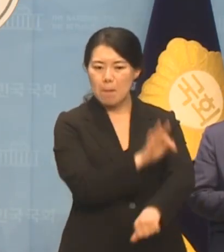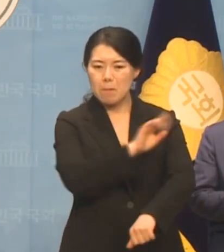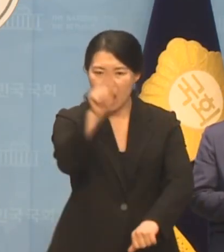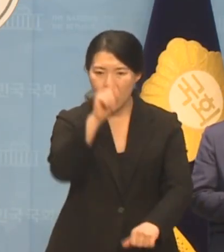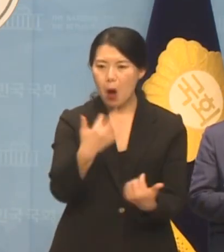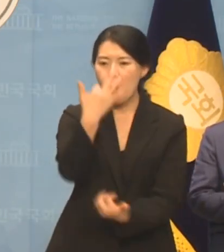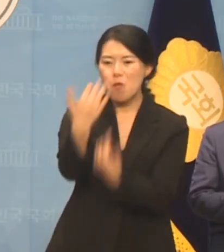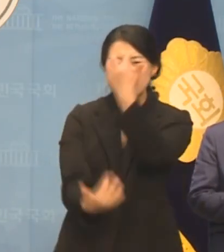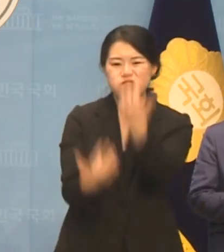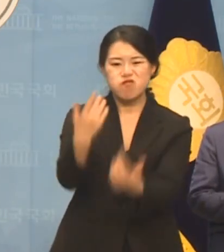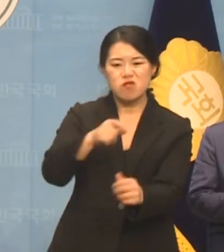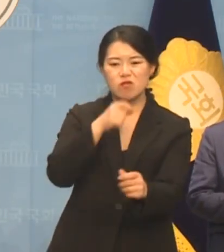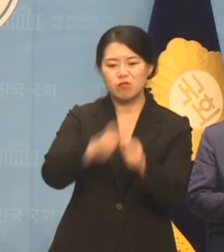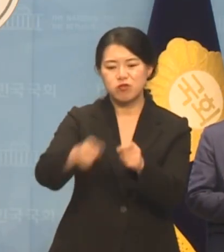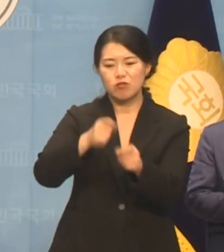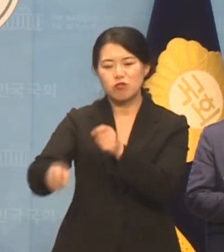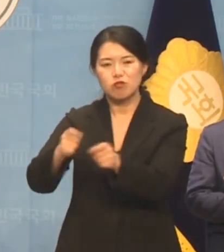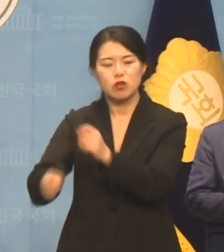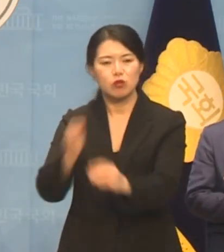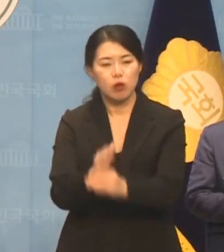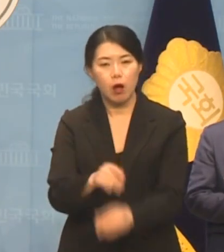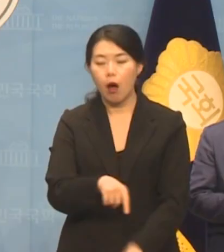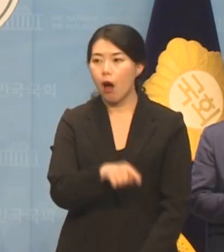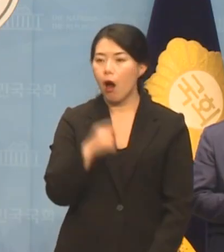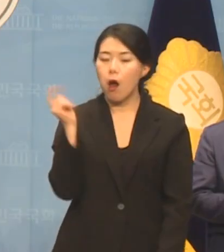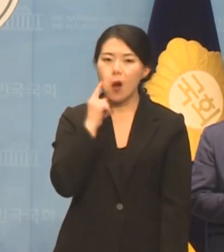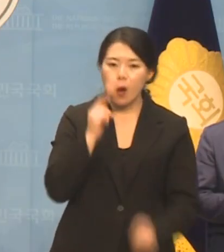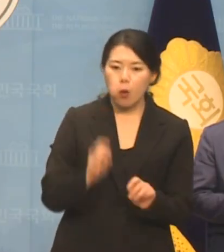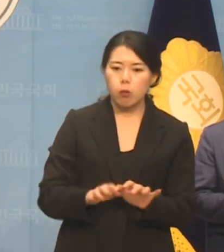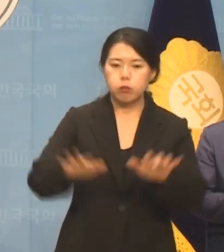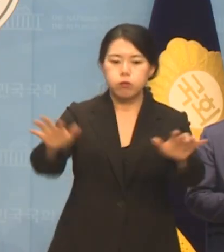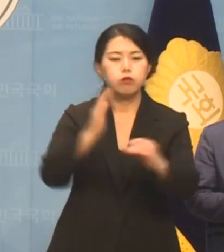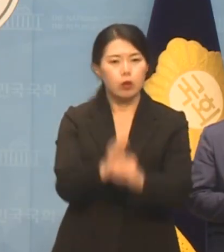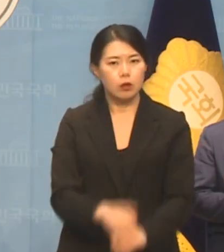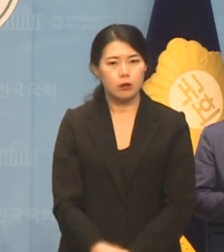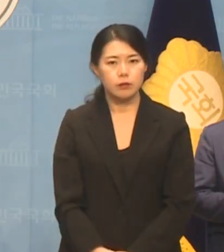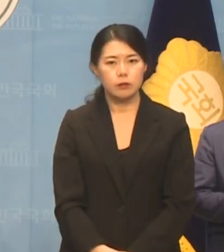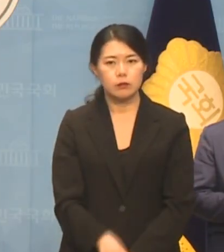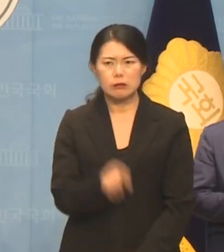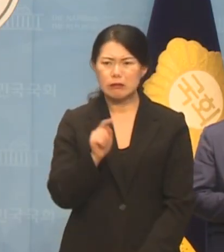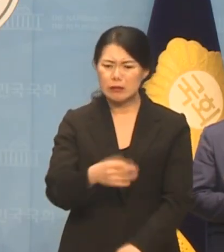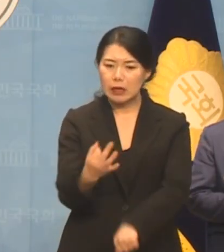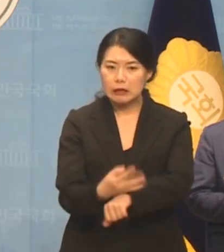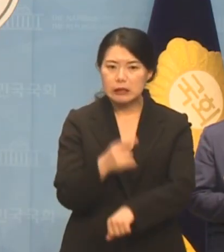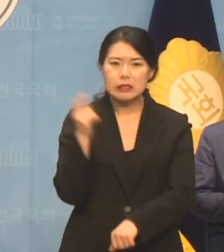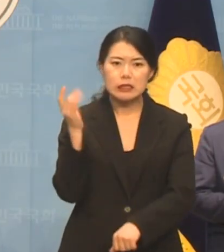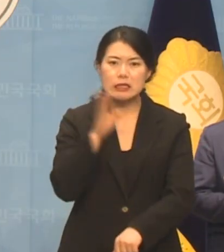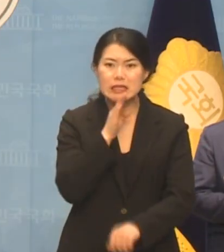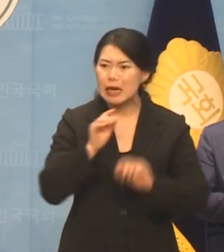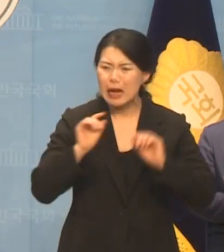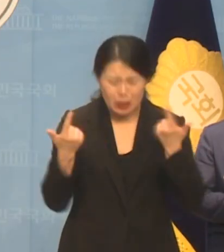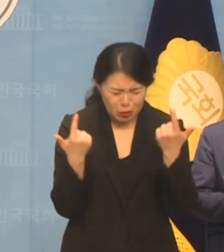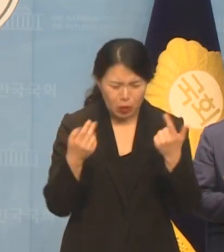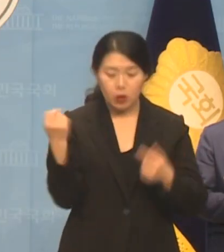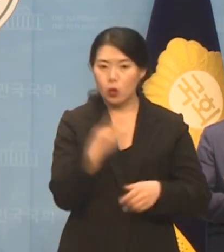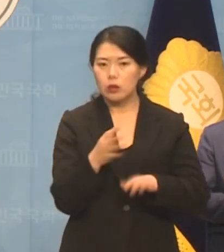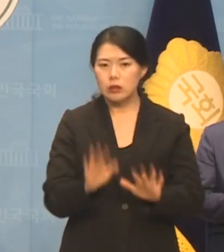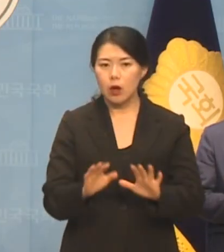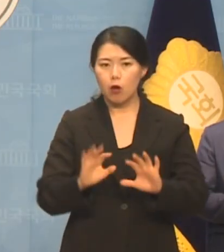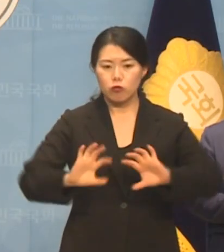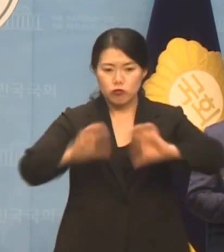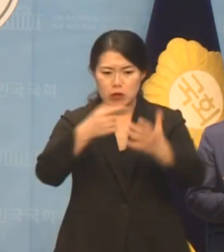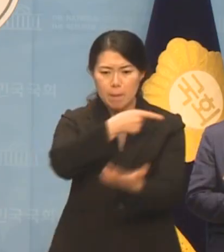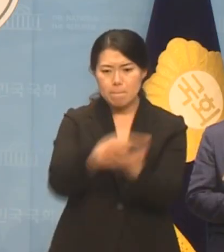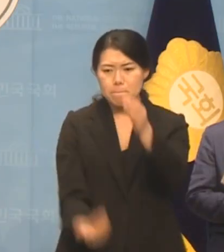등 극단적이고 허위적인 주장을 대대적으로 유포하였습니다. 이는 단순한 사실 왜곡을 넘어 국가 재난을 허위